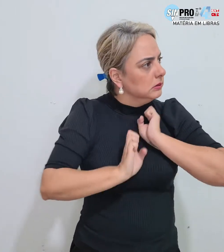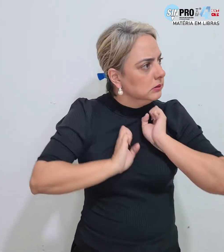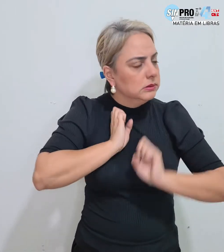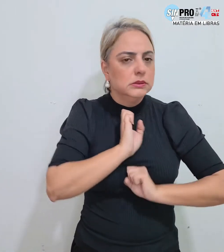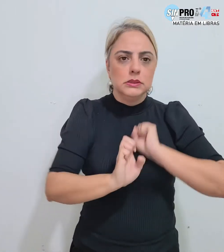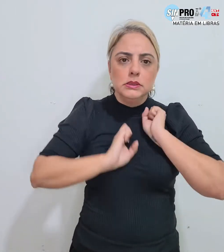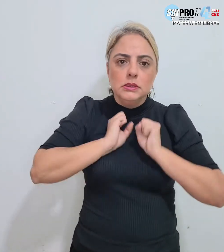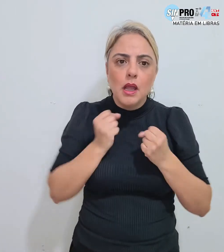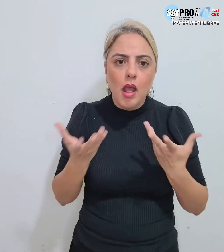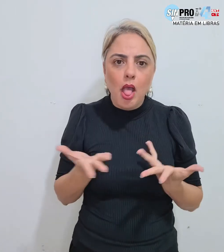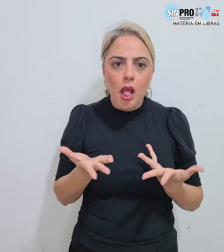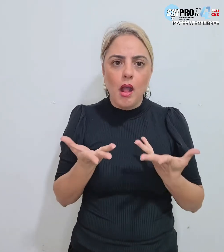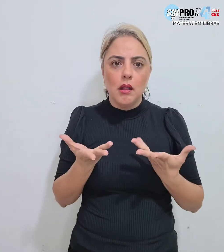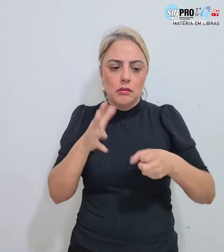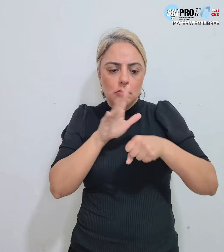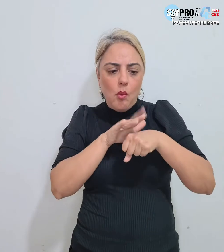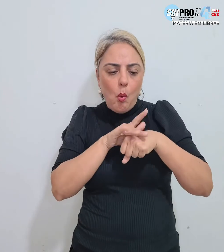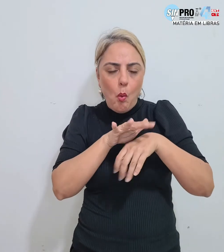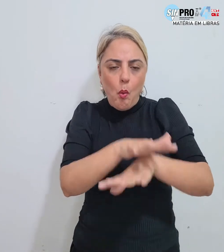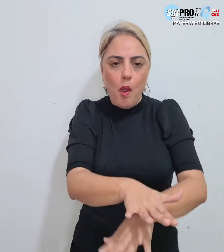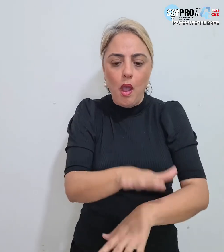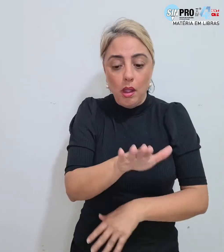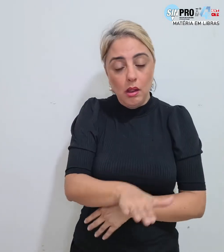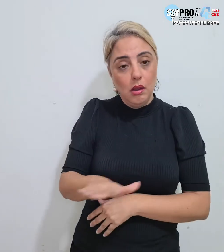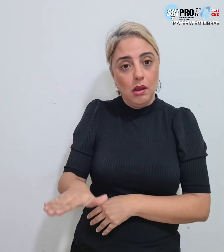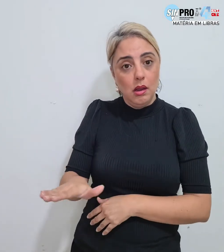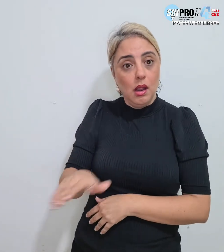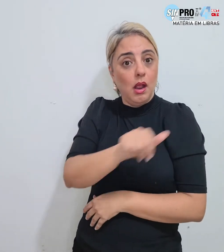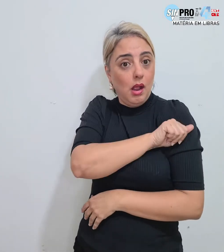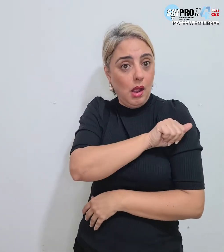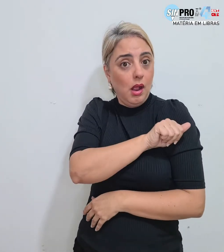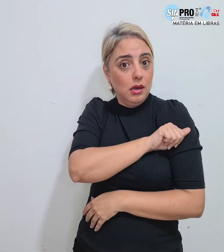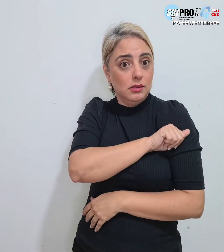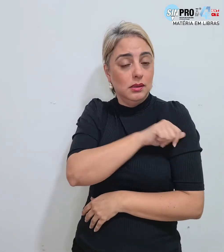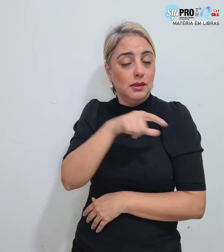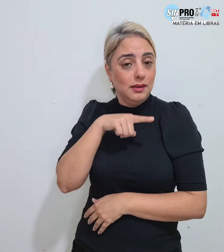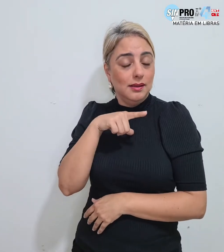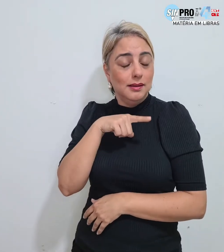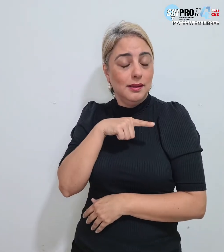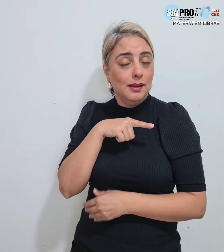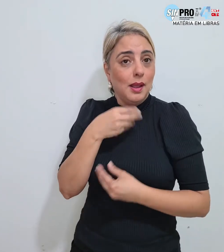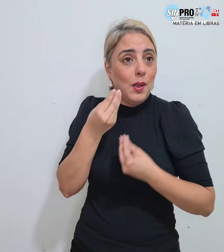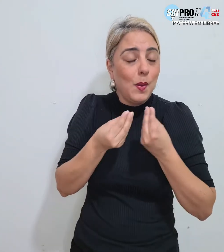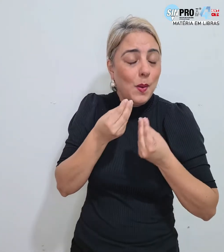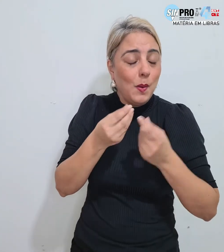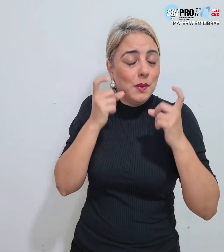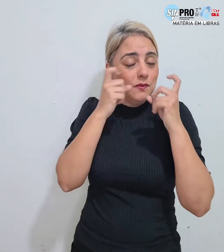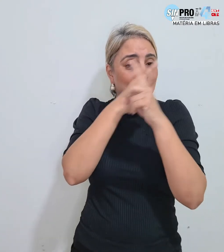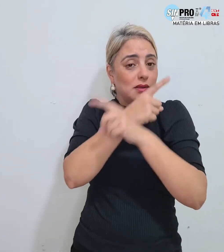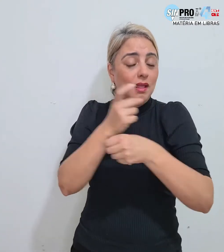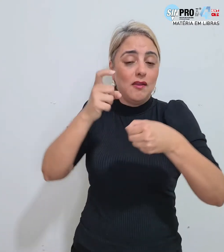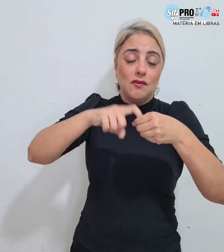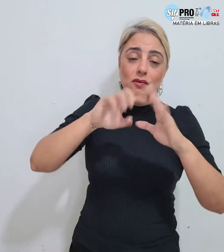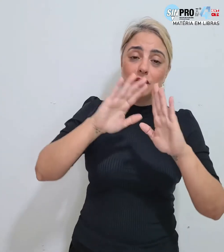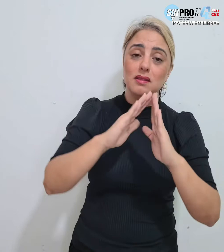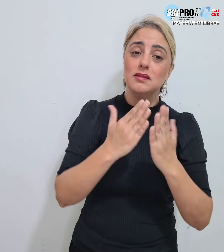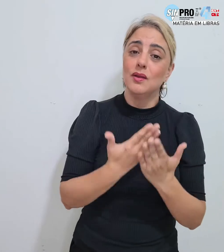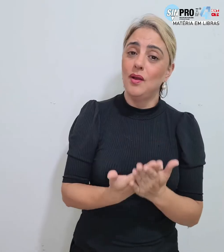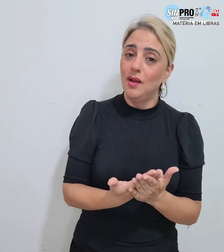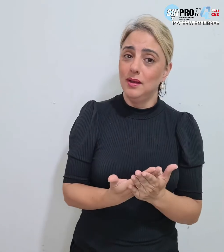ansiedade causados por esta pandemia, muitas crianças, alunos terão ainda de lidar com a dificuldade em voltar à escola